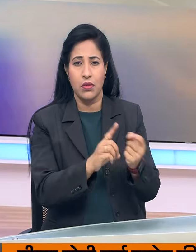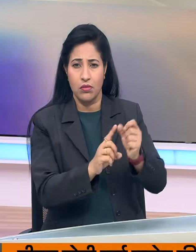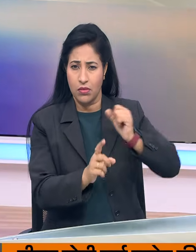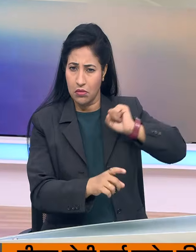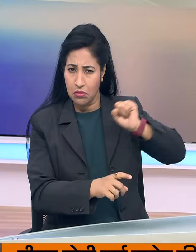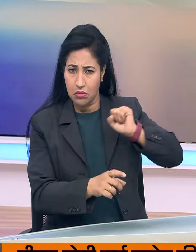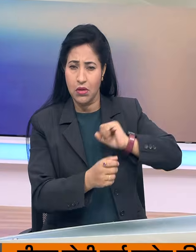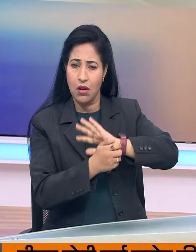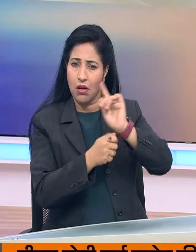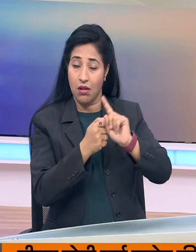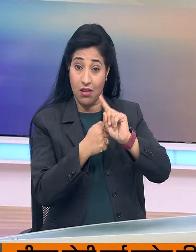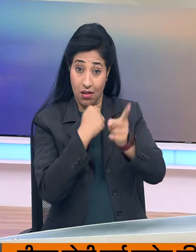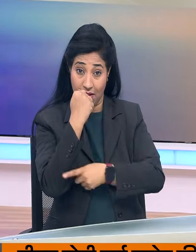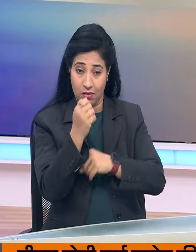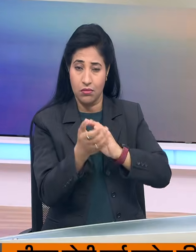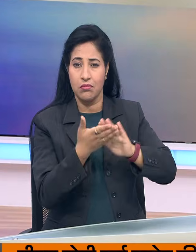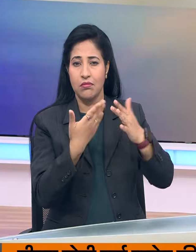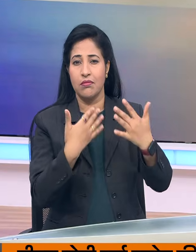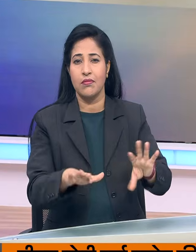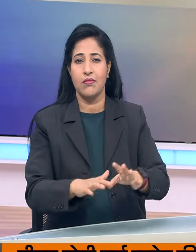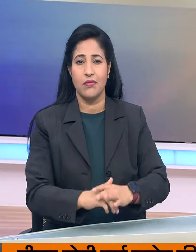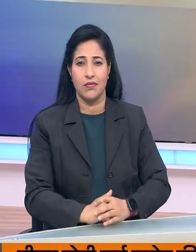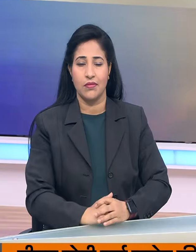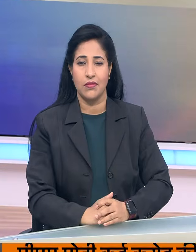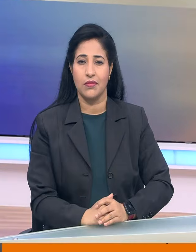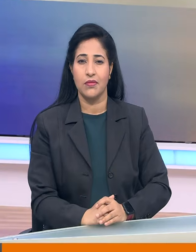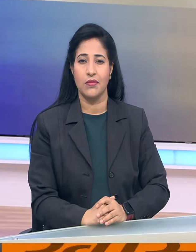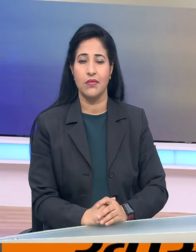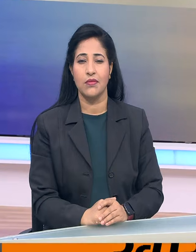की समाप्ति करेंगे।